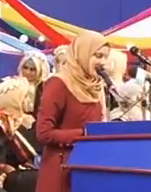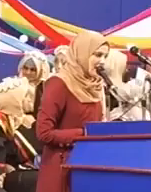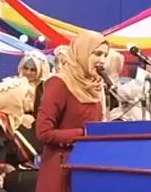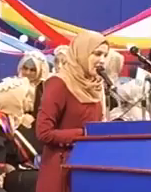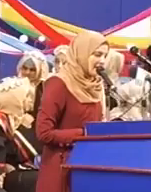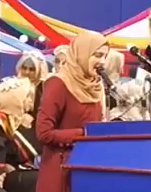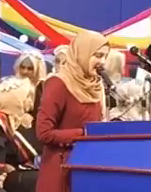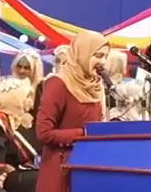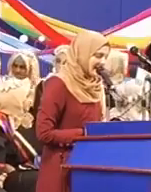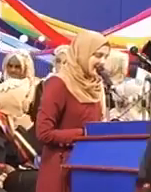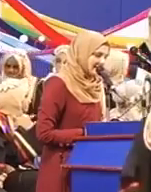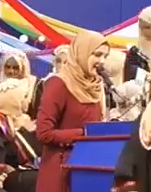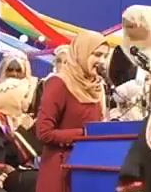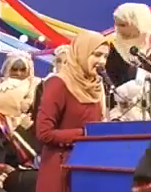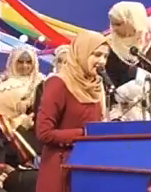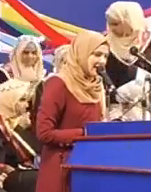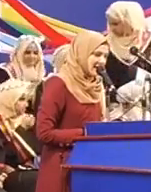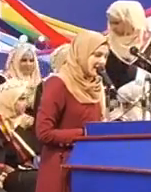هبة خالد سعيد صالحة،